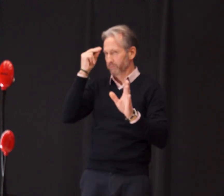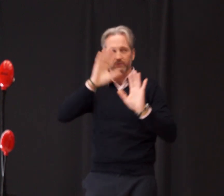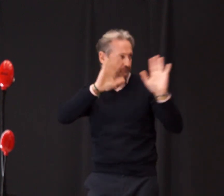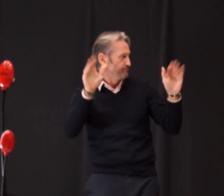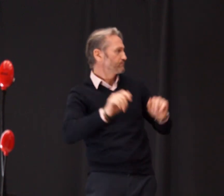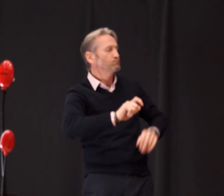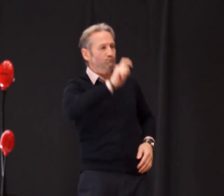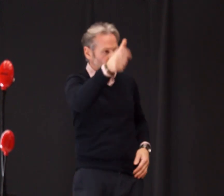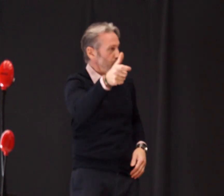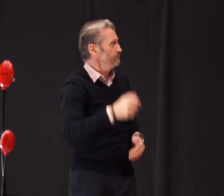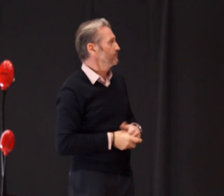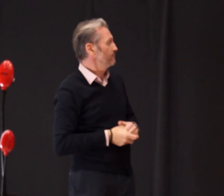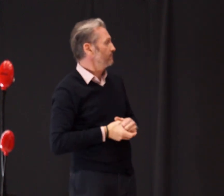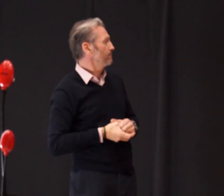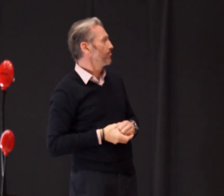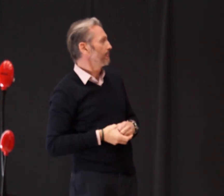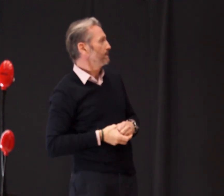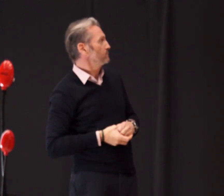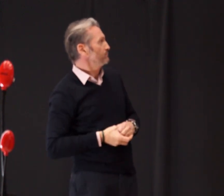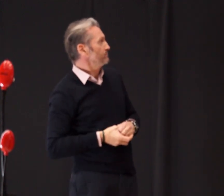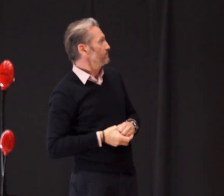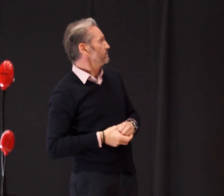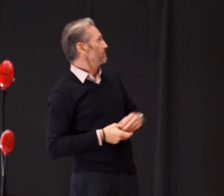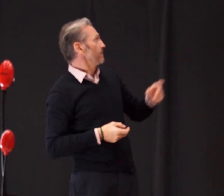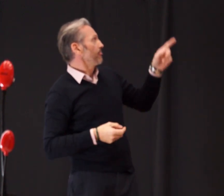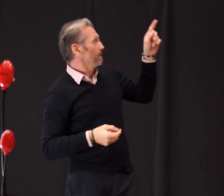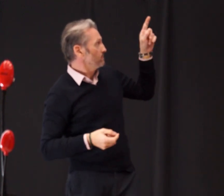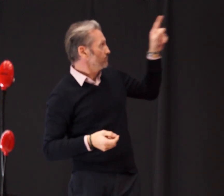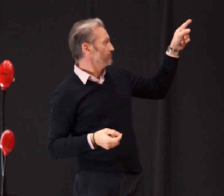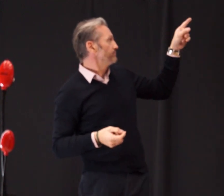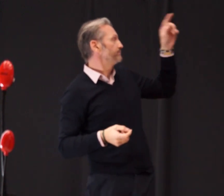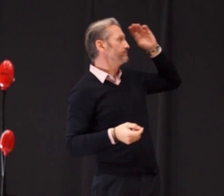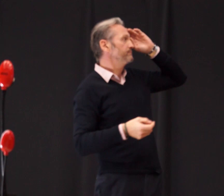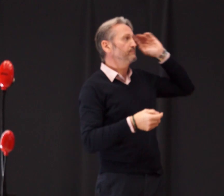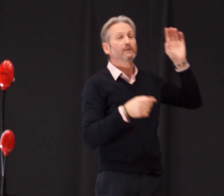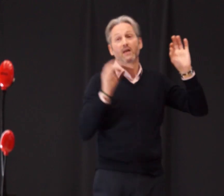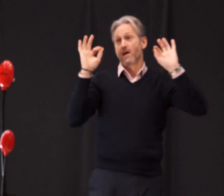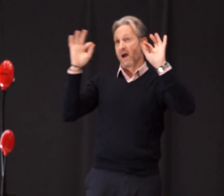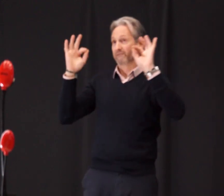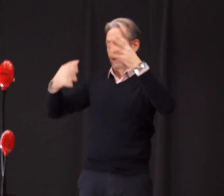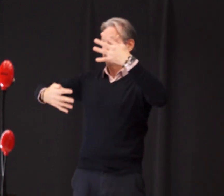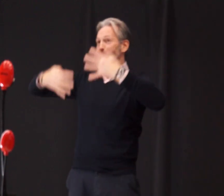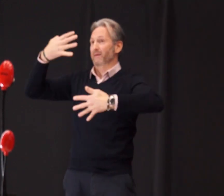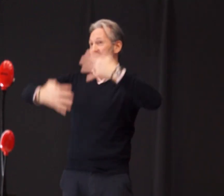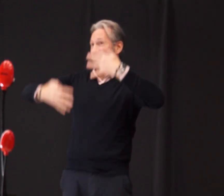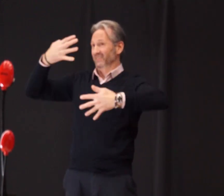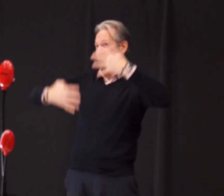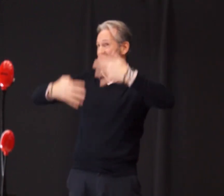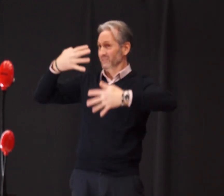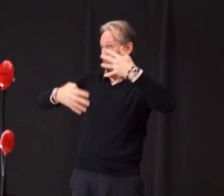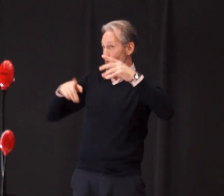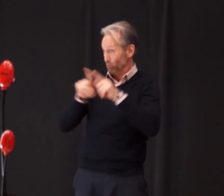pousse à travailler avec ces outils-là dans les cours.